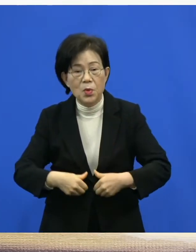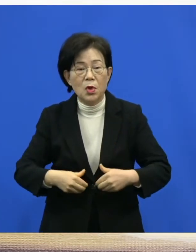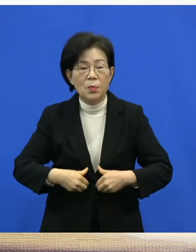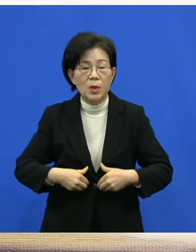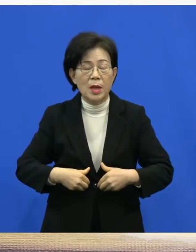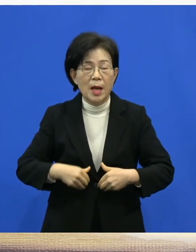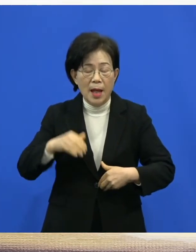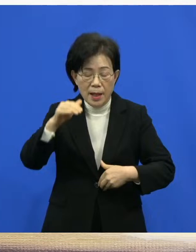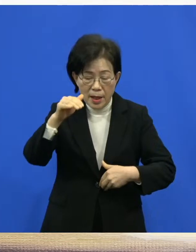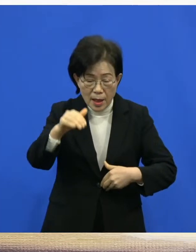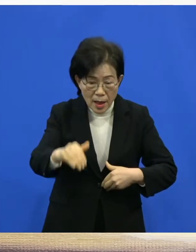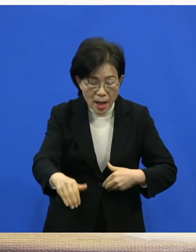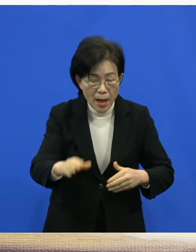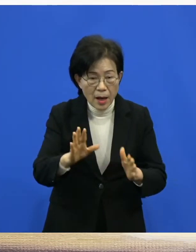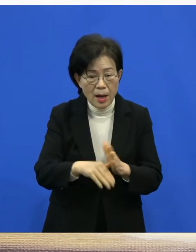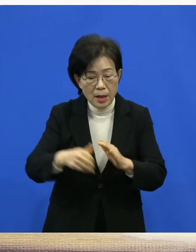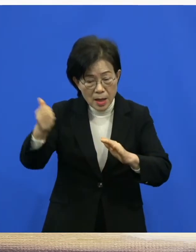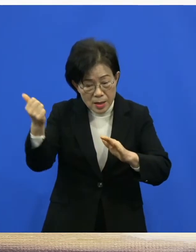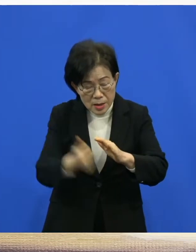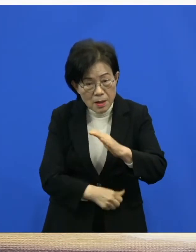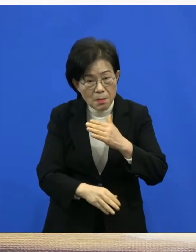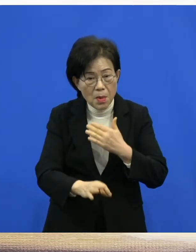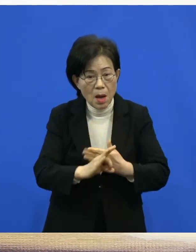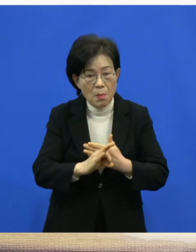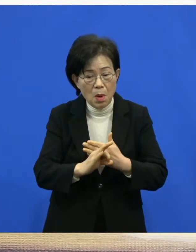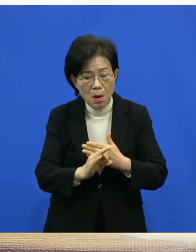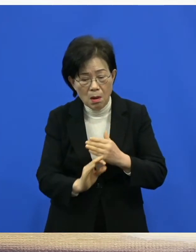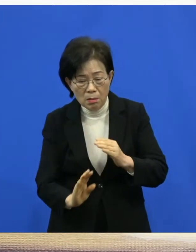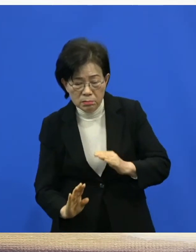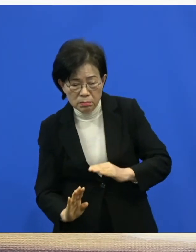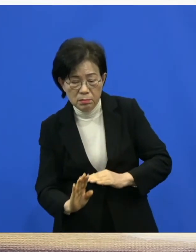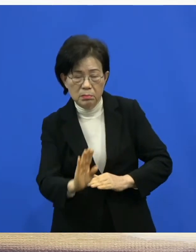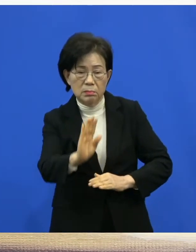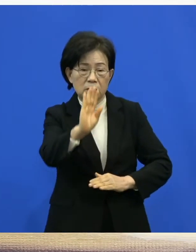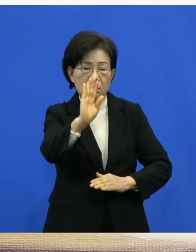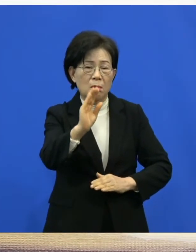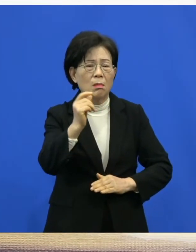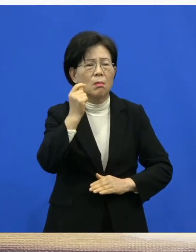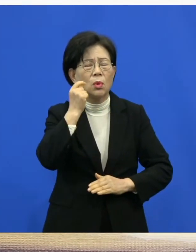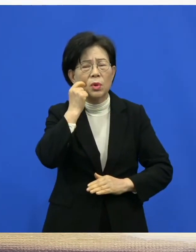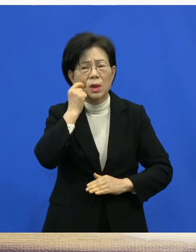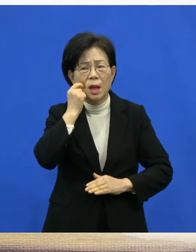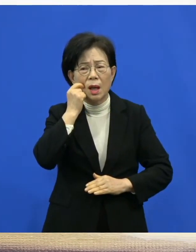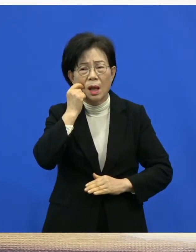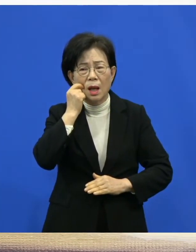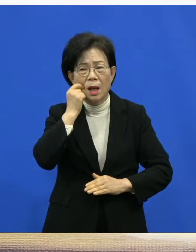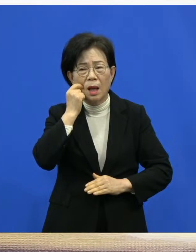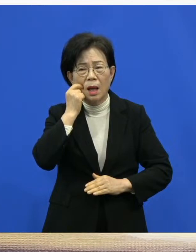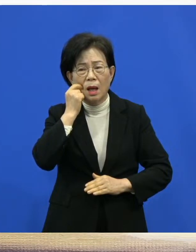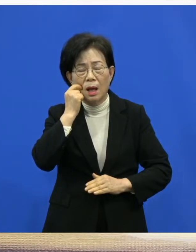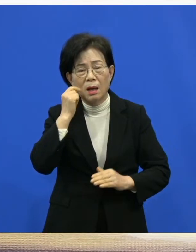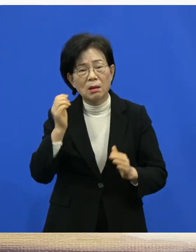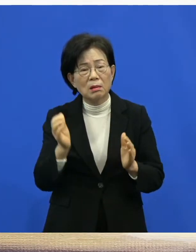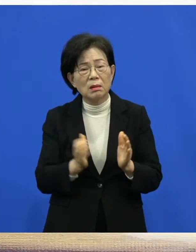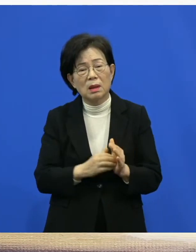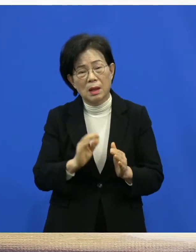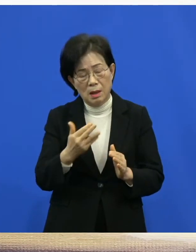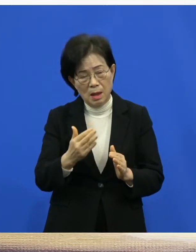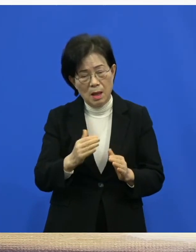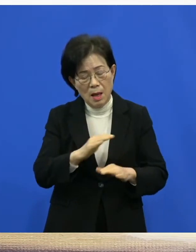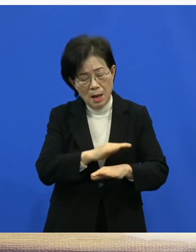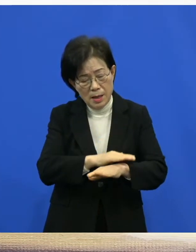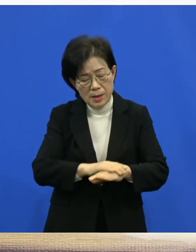내려가는 일에서 실패하면 못 올라옵니다. 그럼 끝이에요. 바닥에 떨어졌을 때 끝이에요.